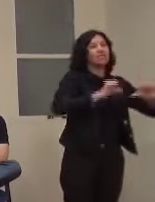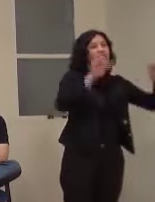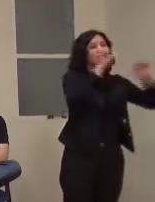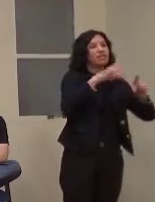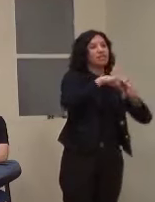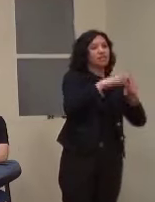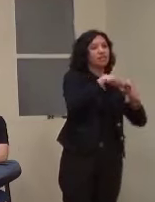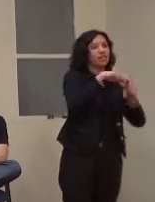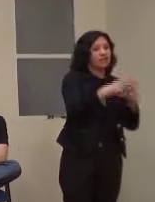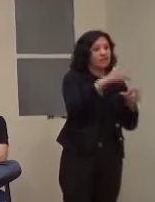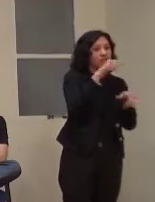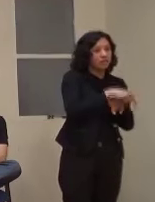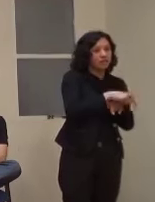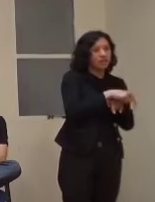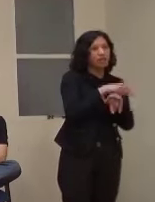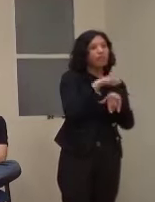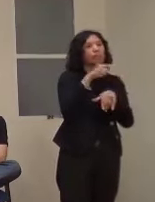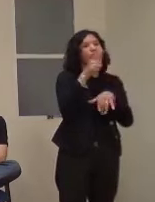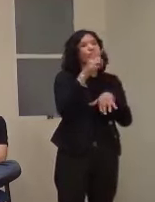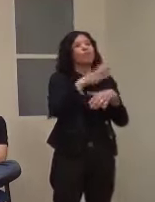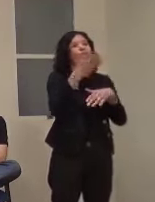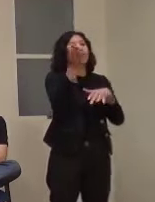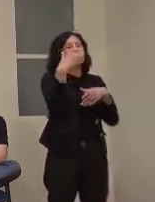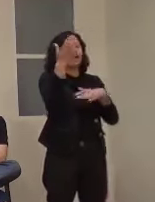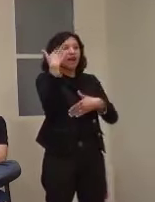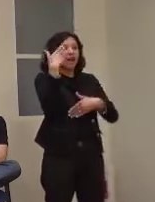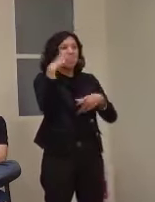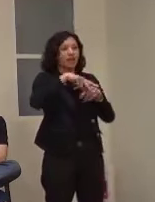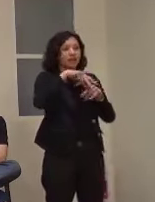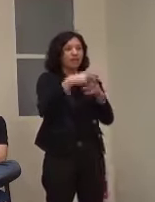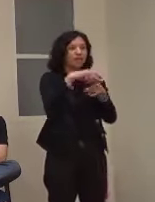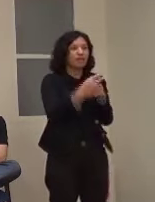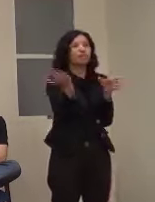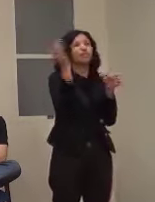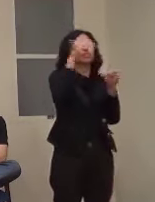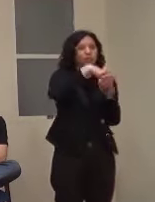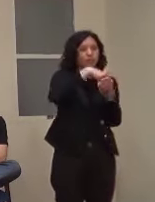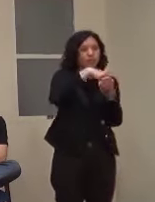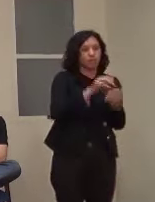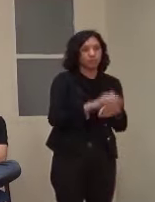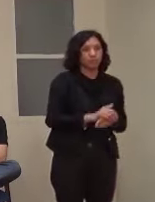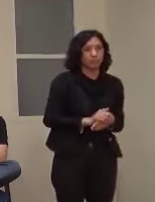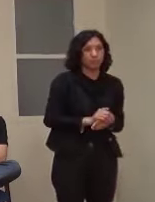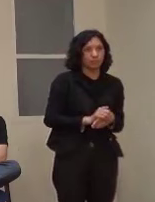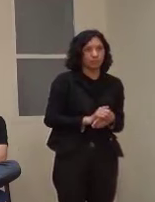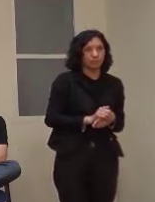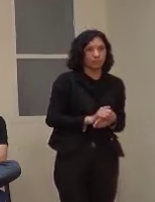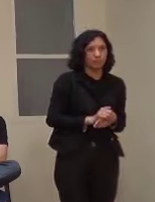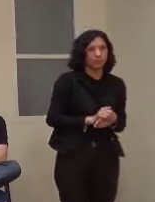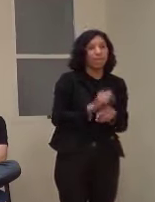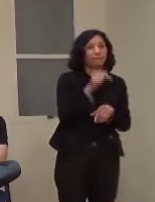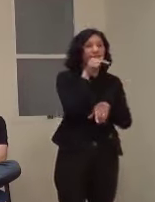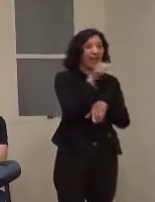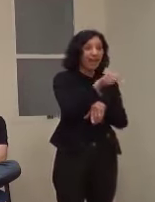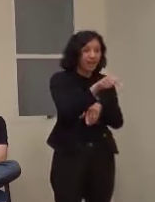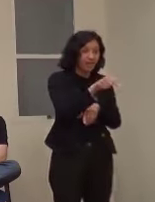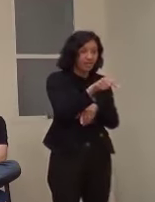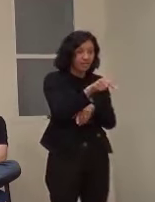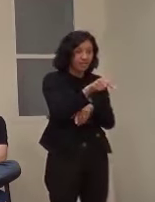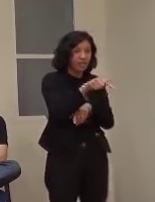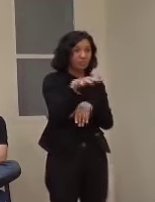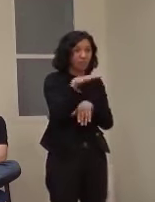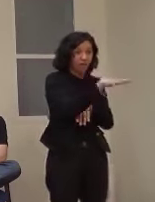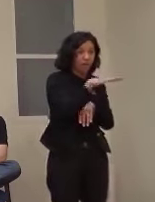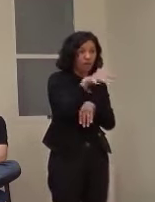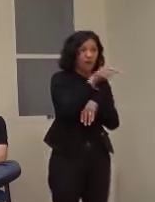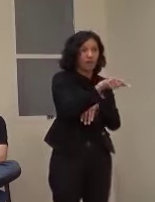normalmente se llevan a cabo las jornadas de tecnologías para la inclusión en ella también